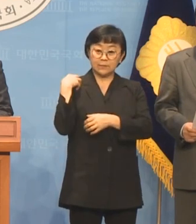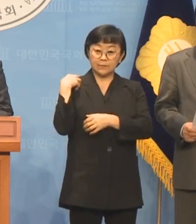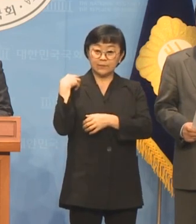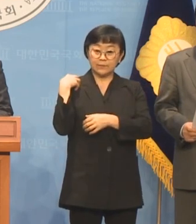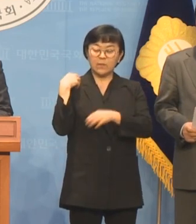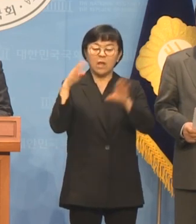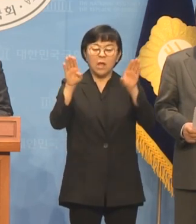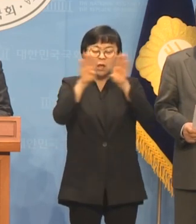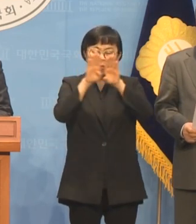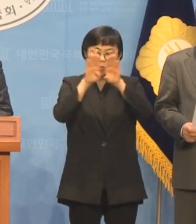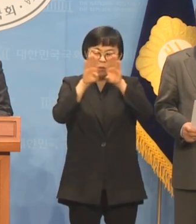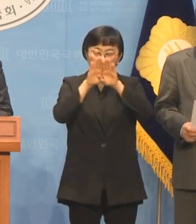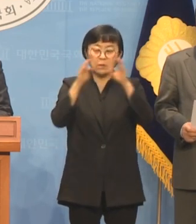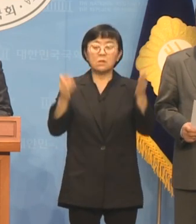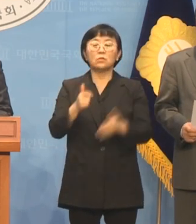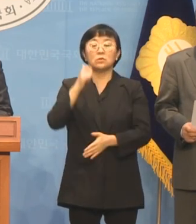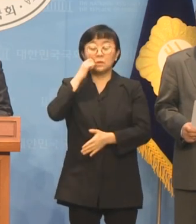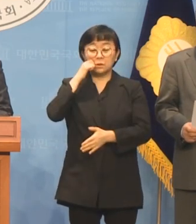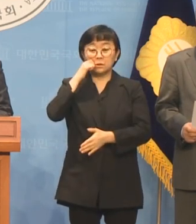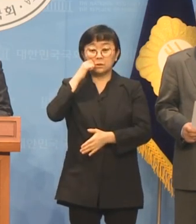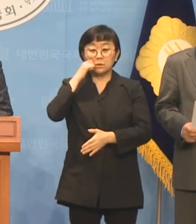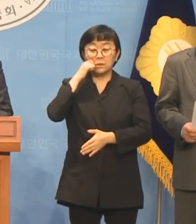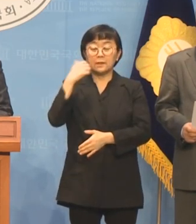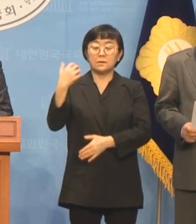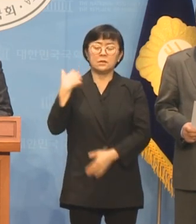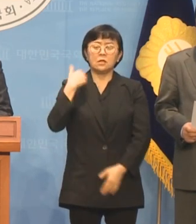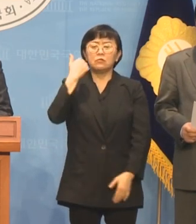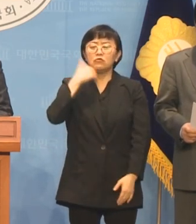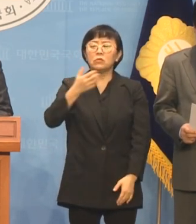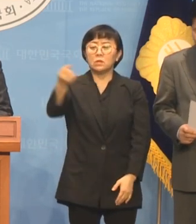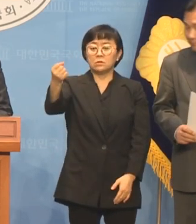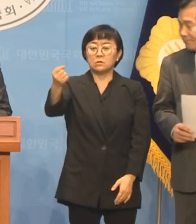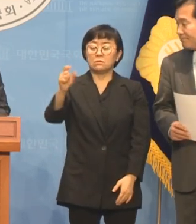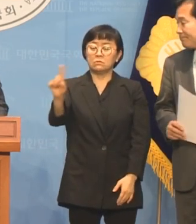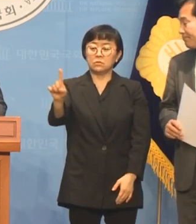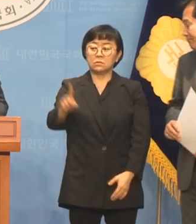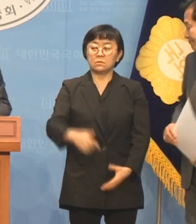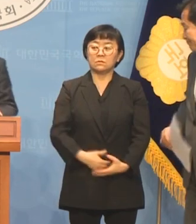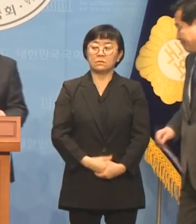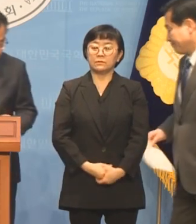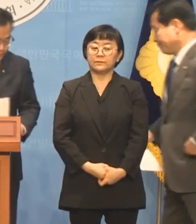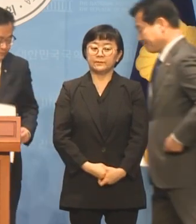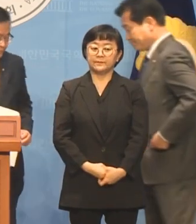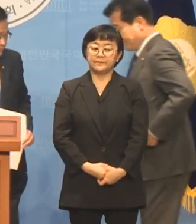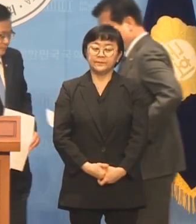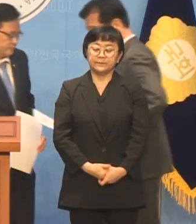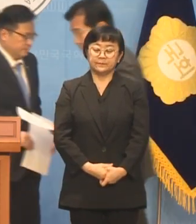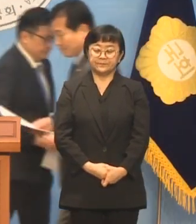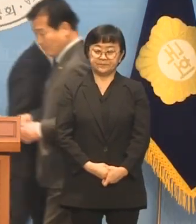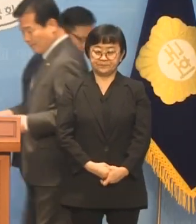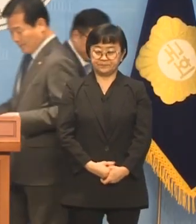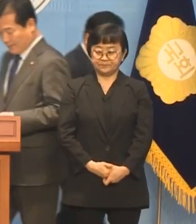상태로 일하지 못하는 국회를 만든 책임은 누구에게 있습니까?